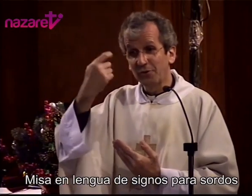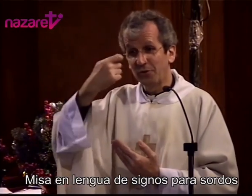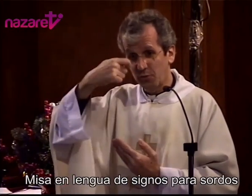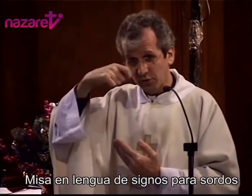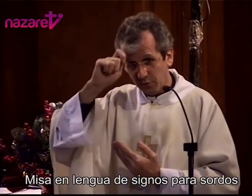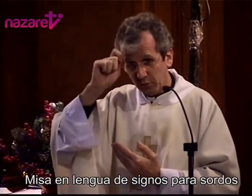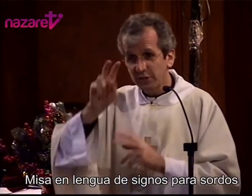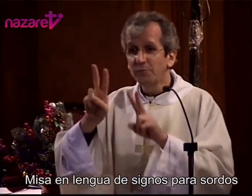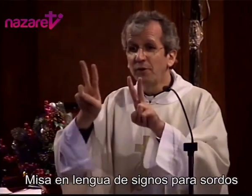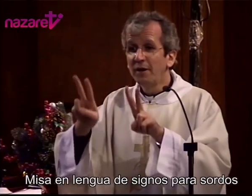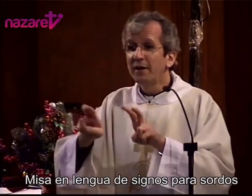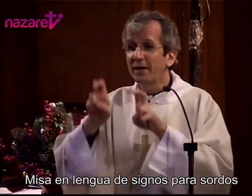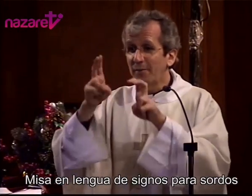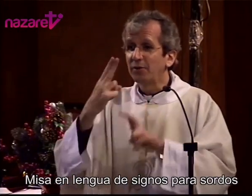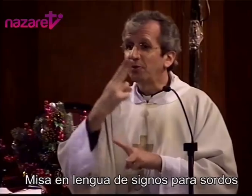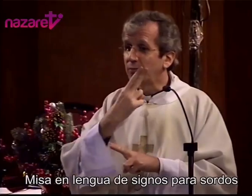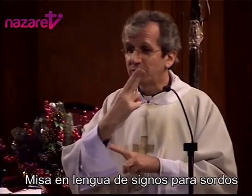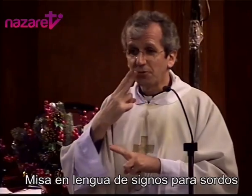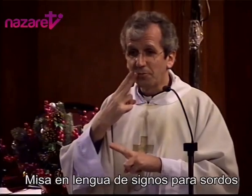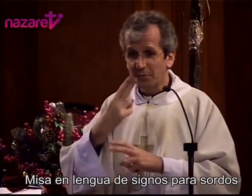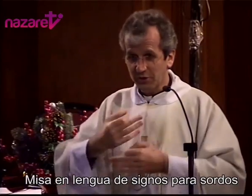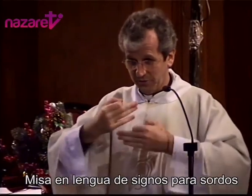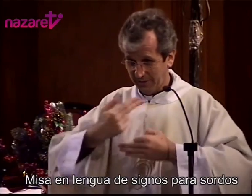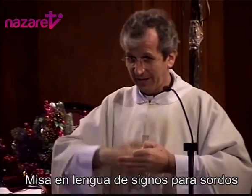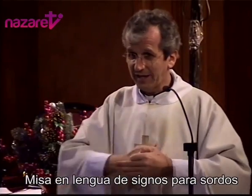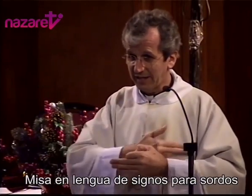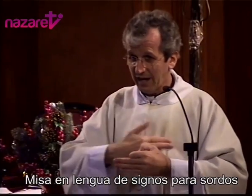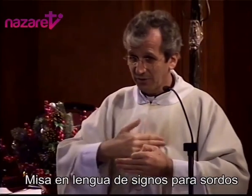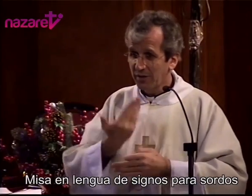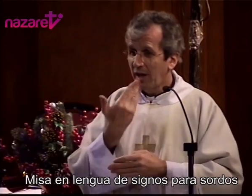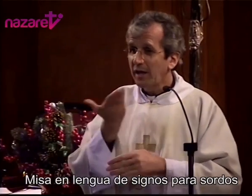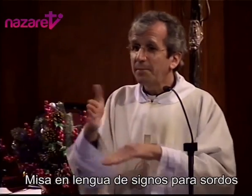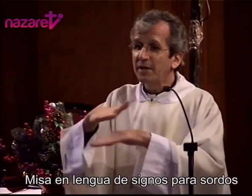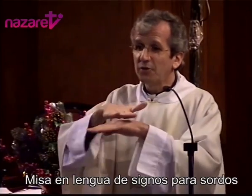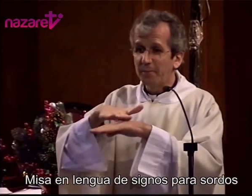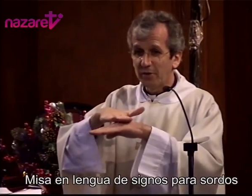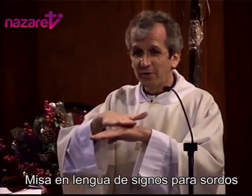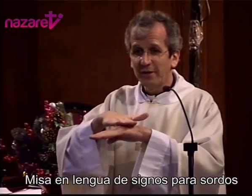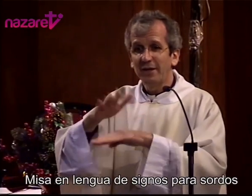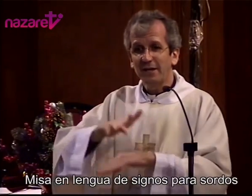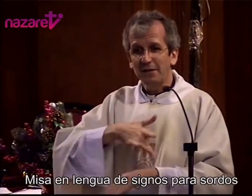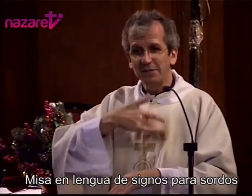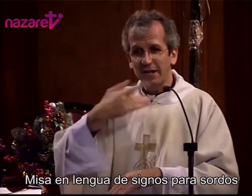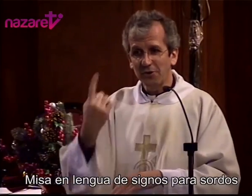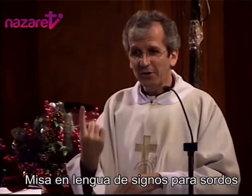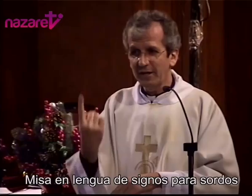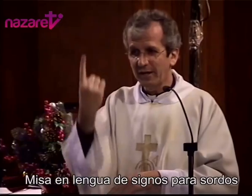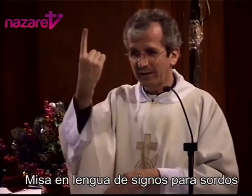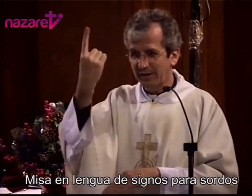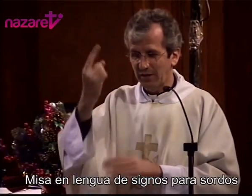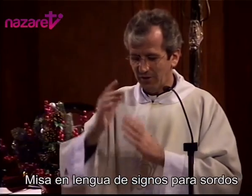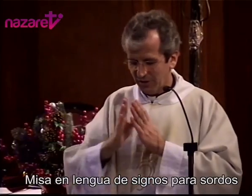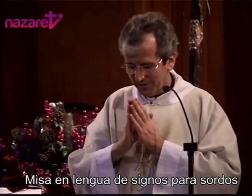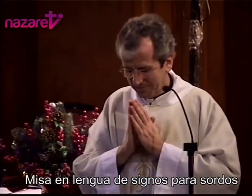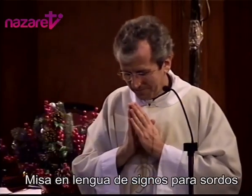recordando nuestro bautismo, renovando nuestro compromiso de cristianos y pidiendo perdón y misericordia